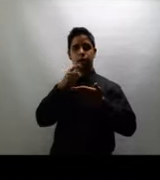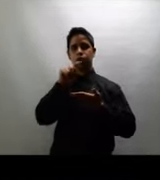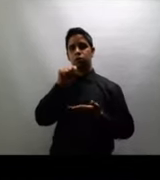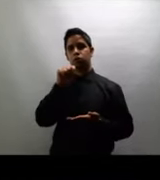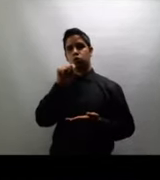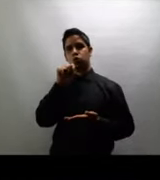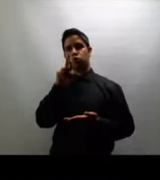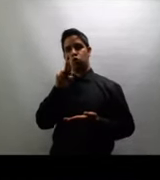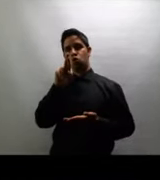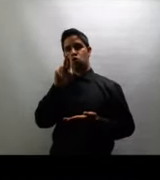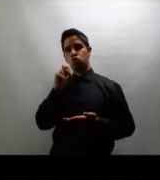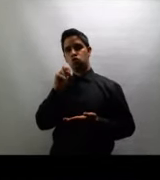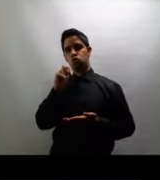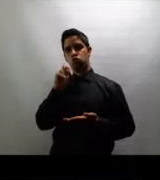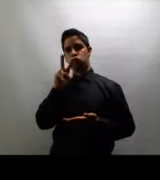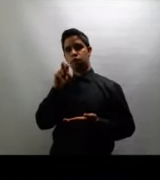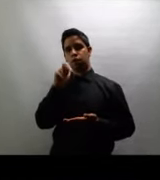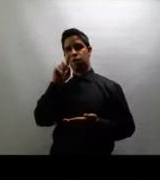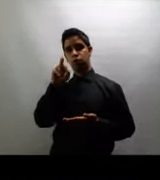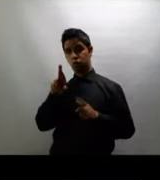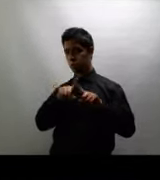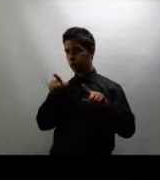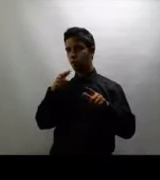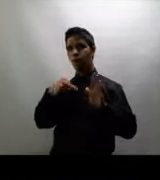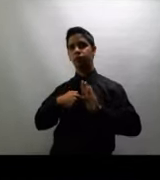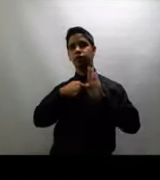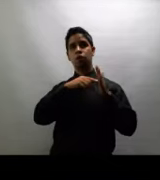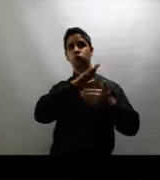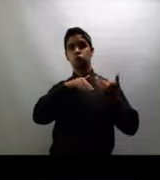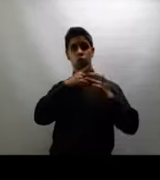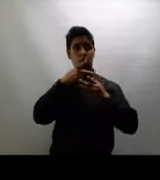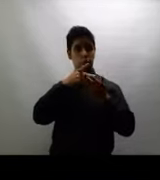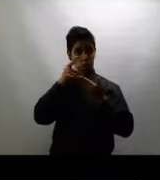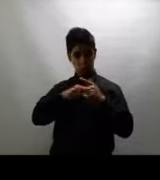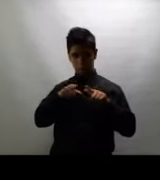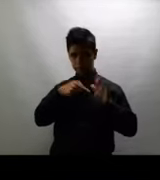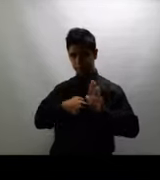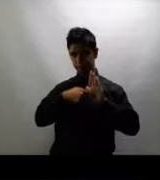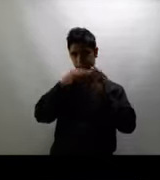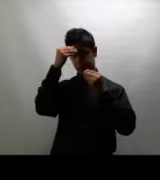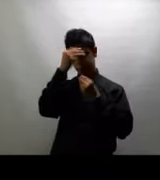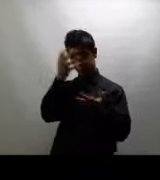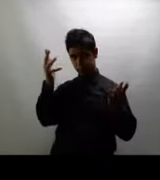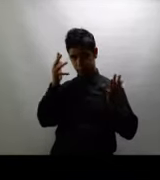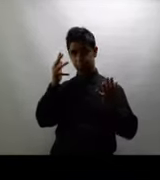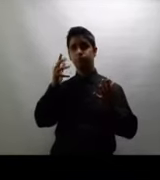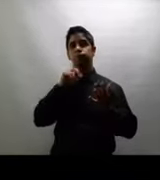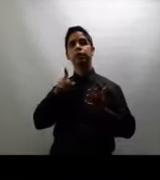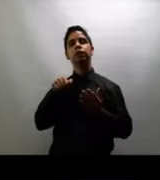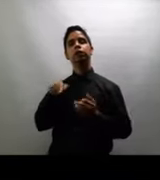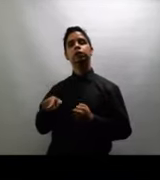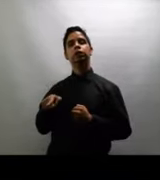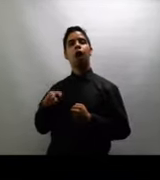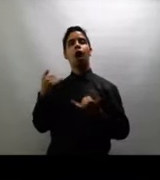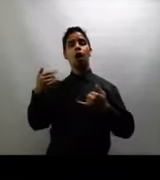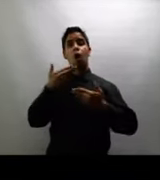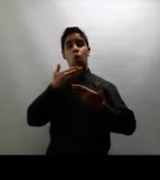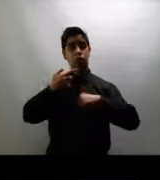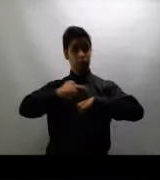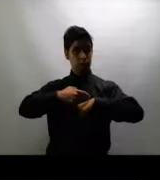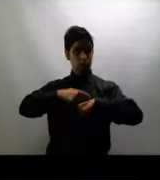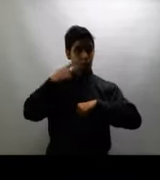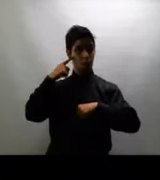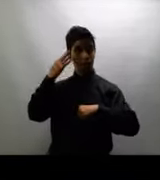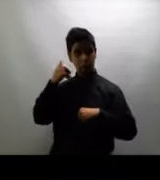conferencia de prensa en la fundación, van a anunciar todo el programa que tienen de actividades, y es un buen momento porque tienen